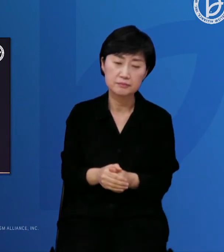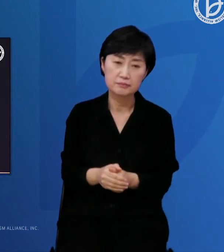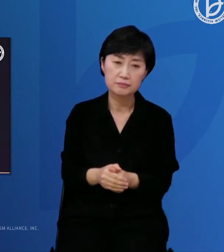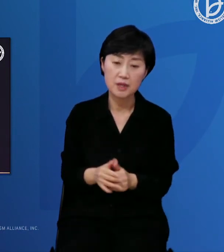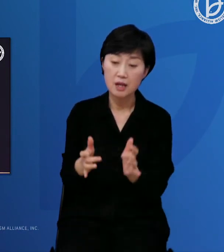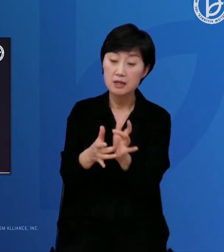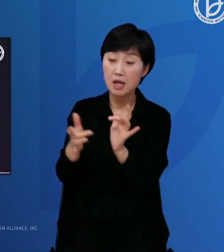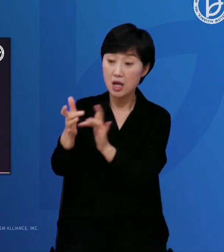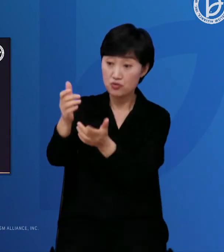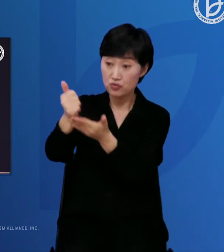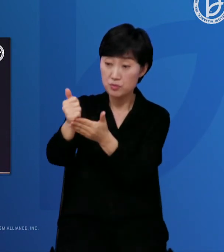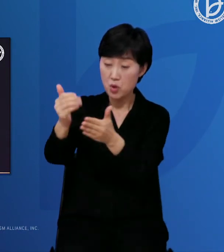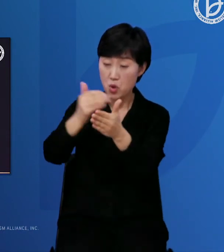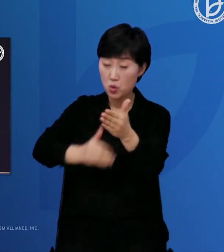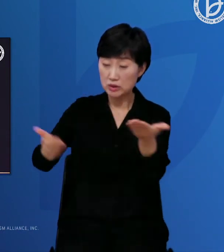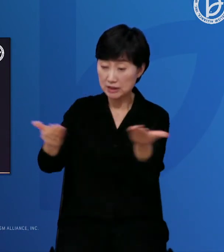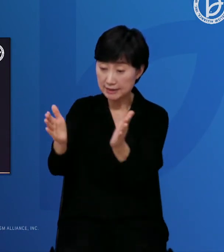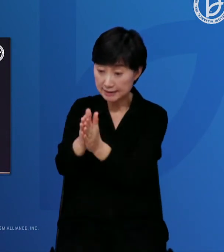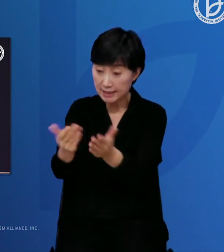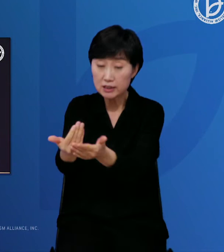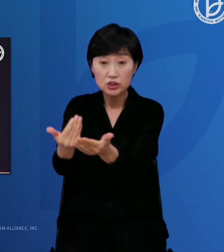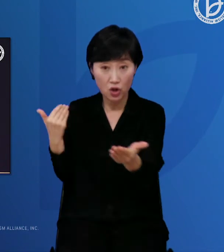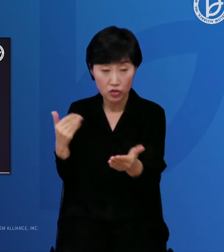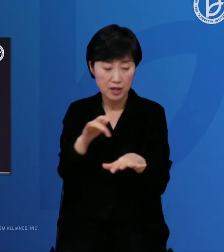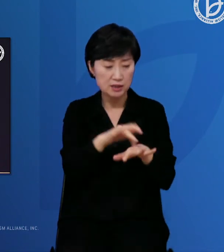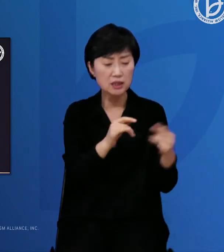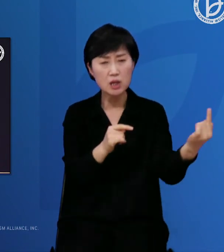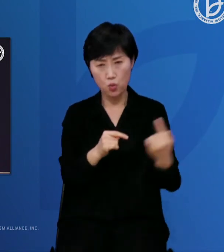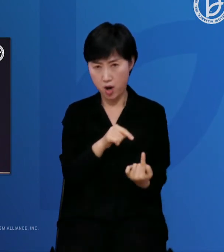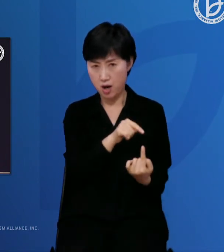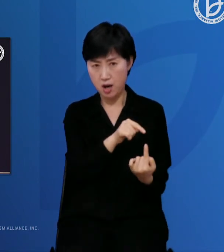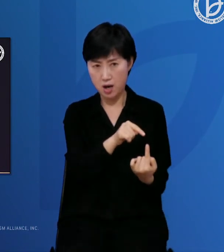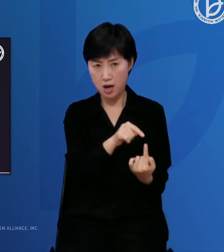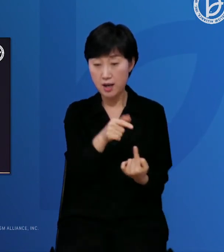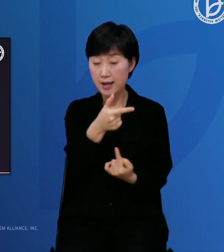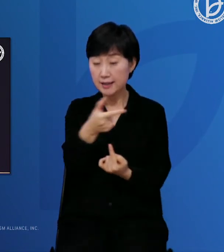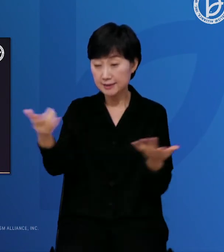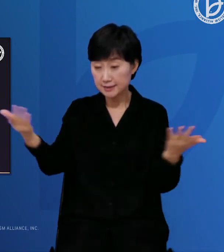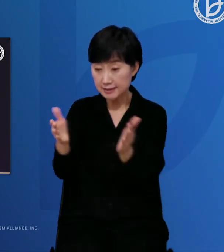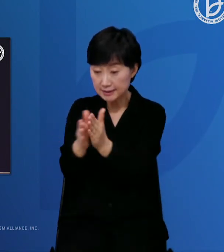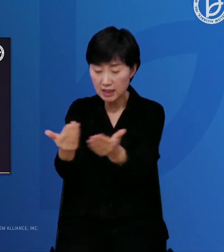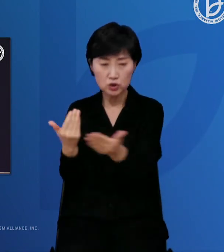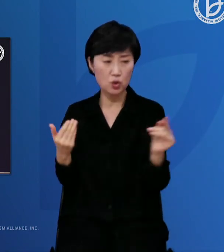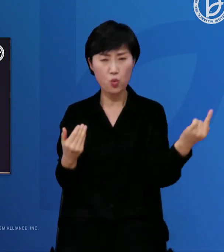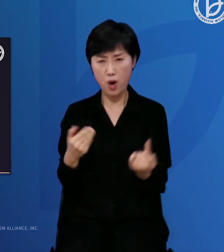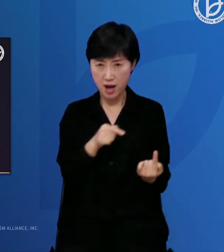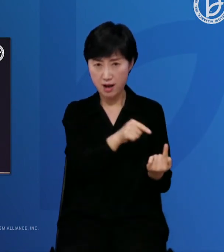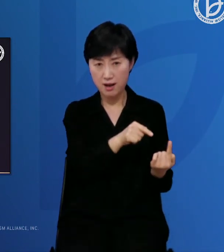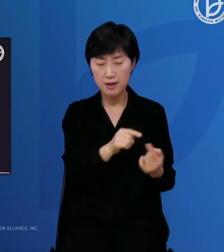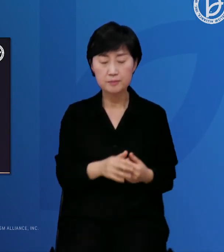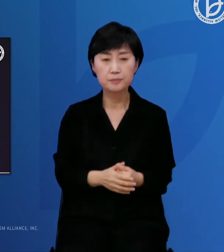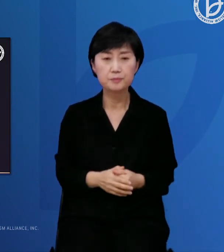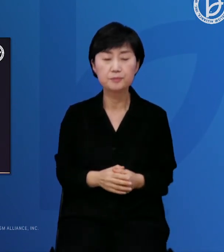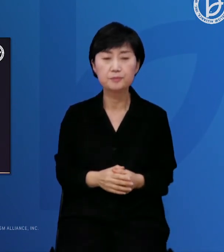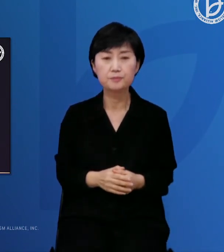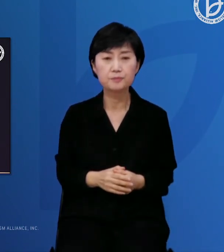할 때 일어나는 시험이죠. This is a test that comes our way before some greater work rises.